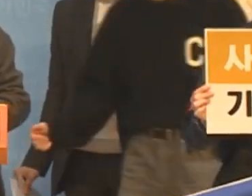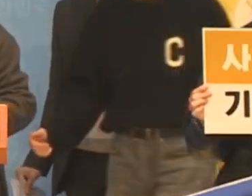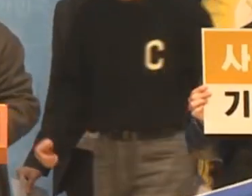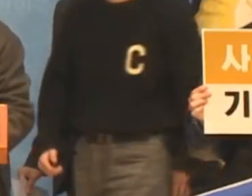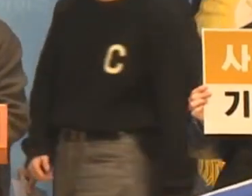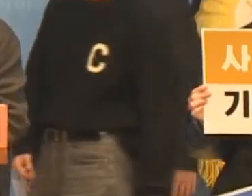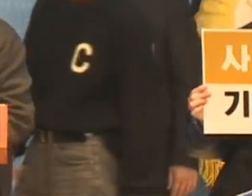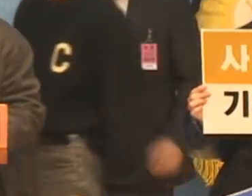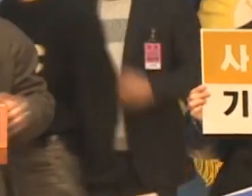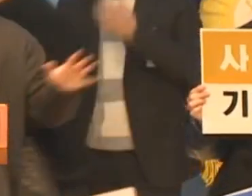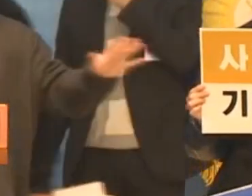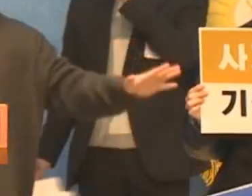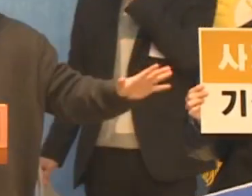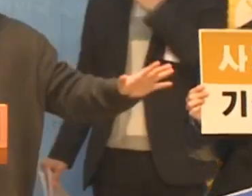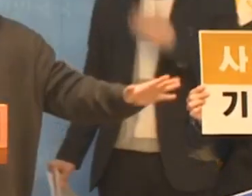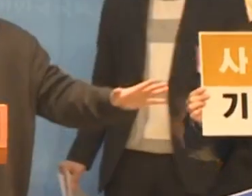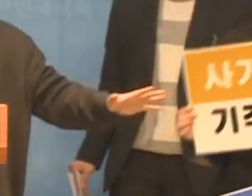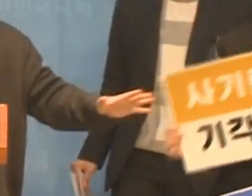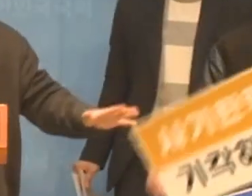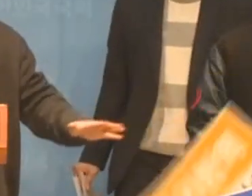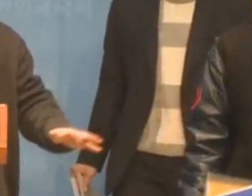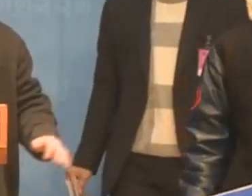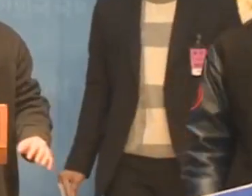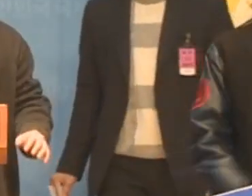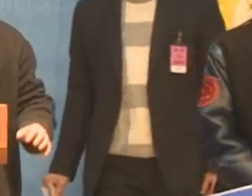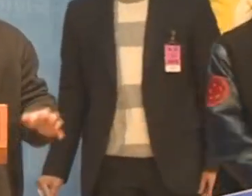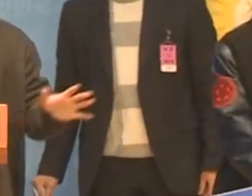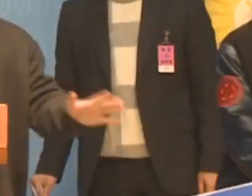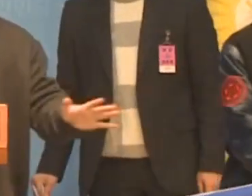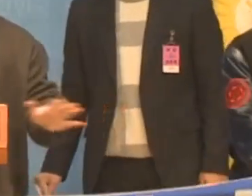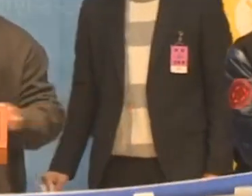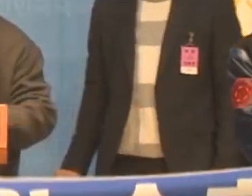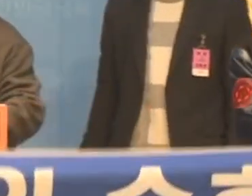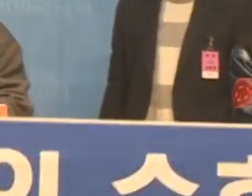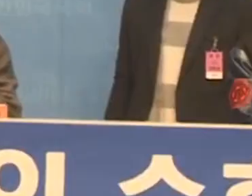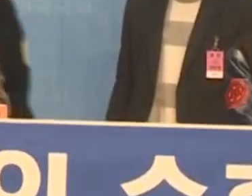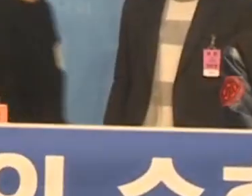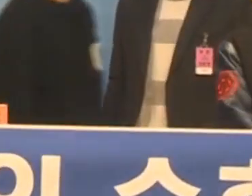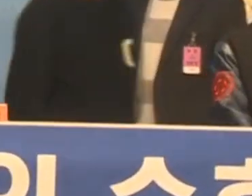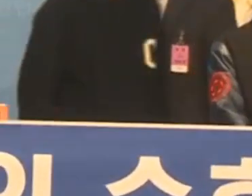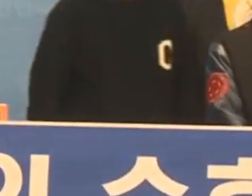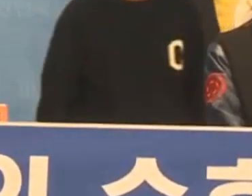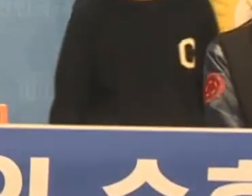그래서 어디 계시지? 일단 이대로 대기하는 걸로 하는 게 나을 것 같습니다. 여기서 대응 맡기는 것보다 나으니까.